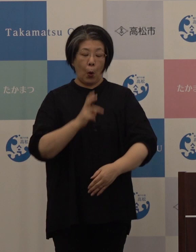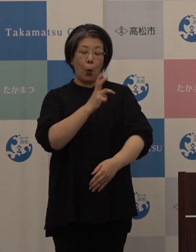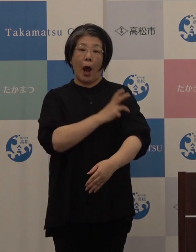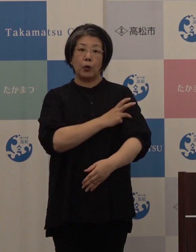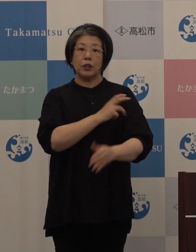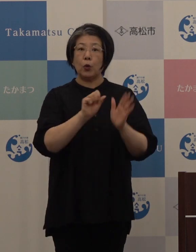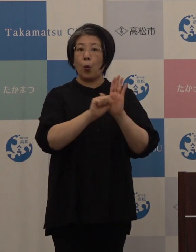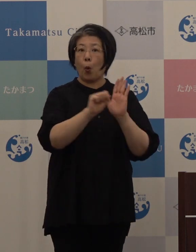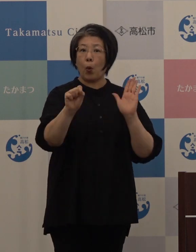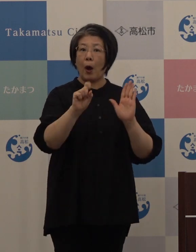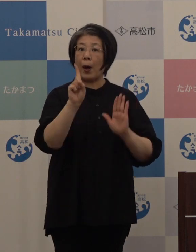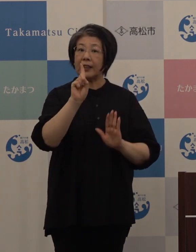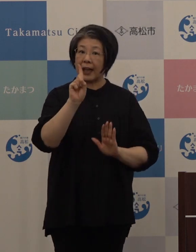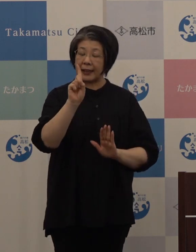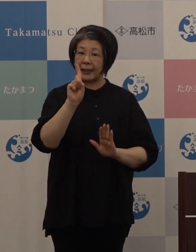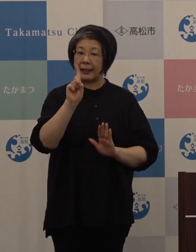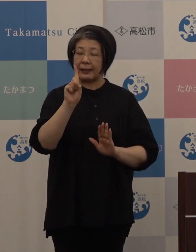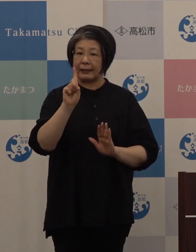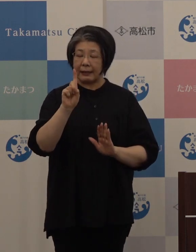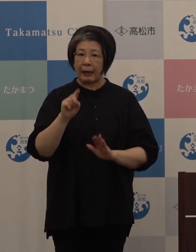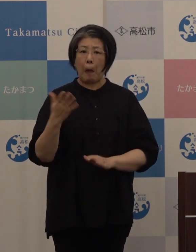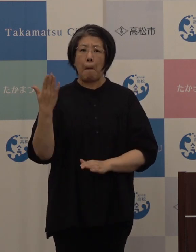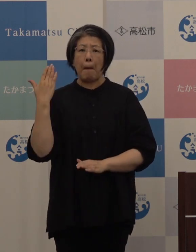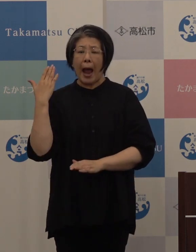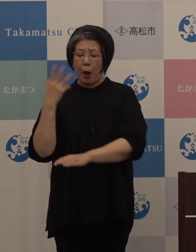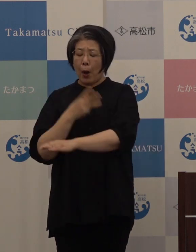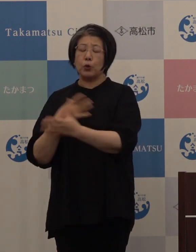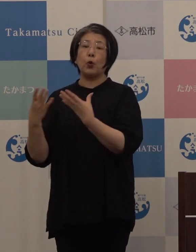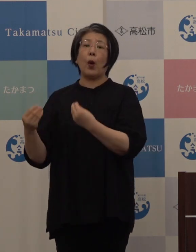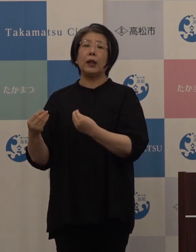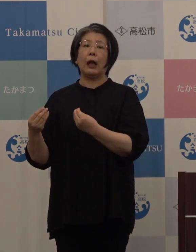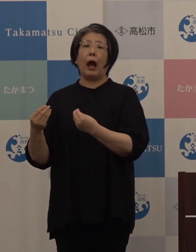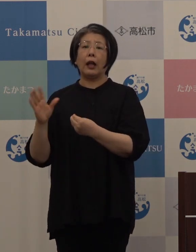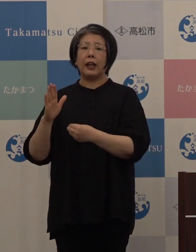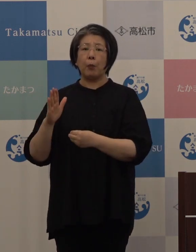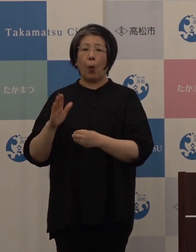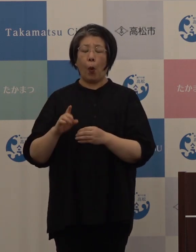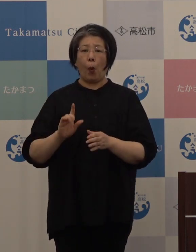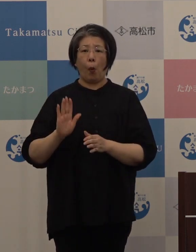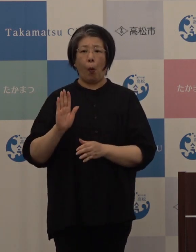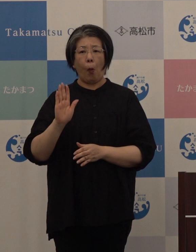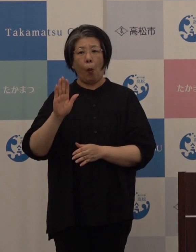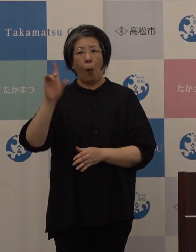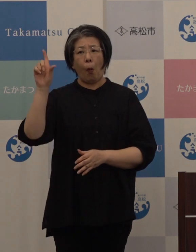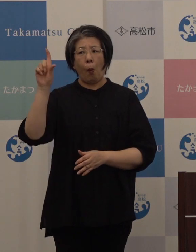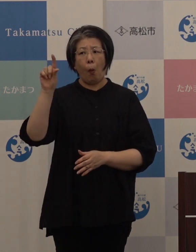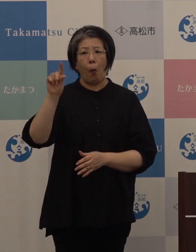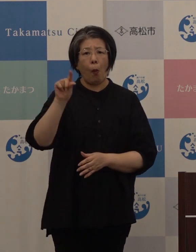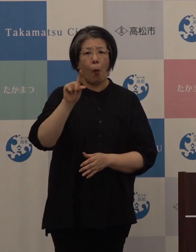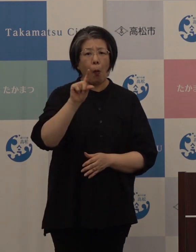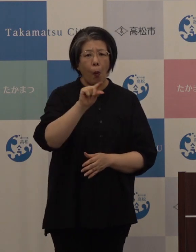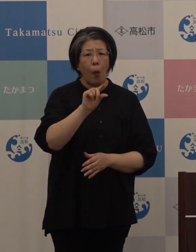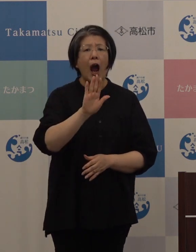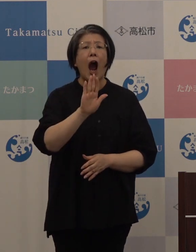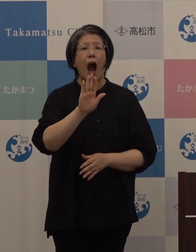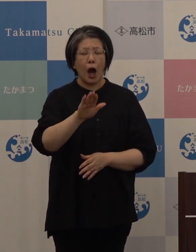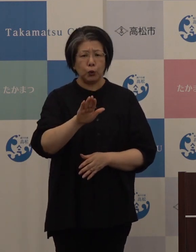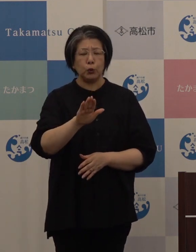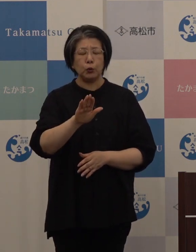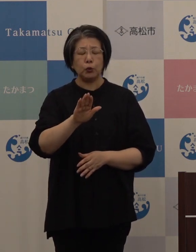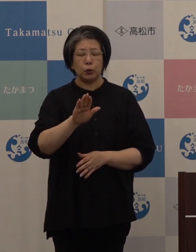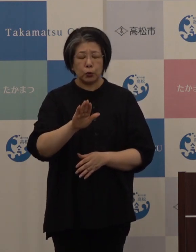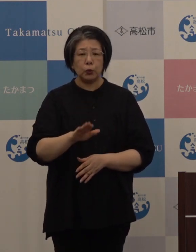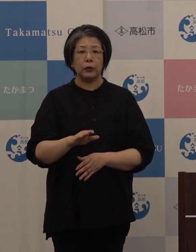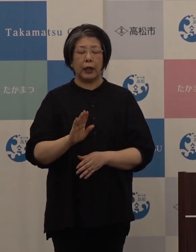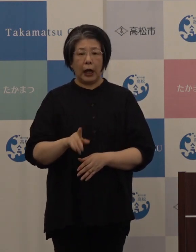効果というものは、どうしても時間の経過とともに下がってくるということが言われておりますので、ワクチン接種を希望される方につきまし